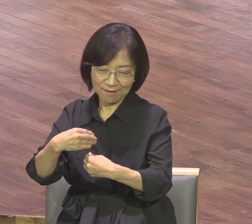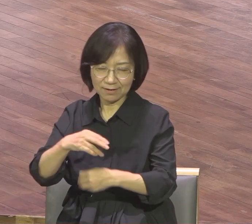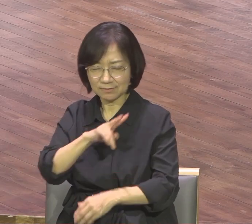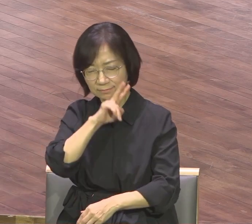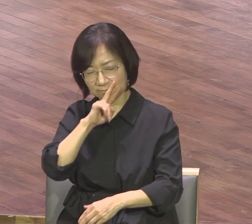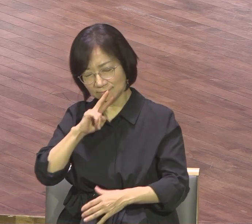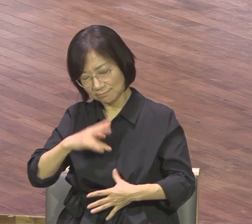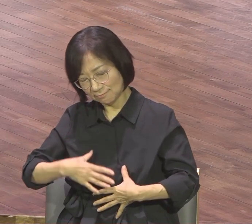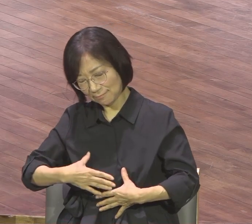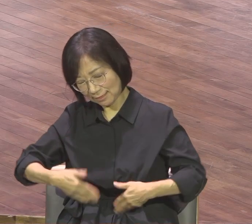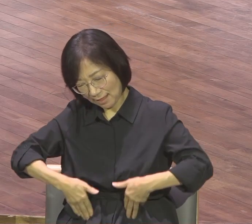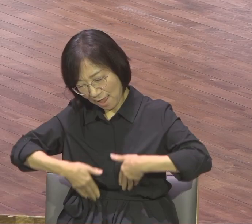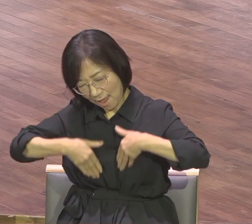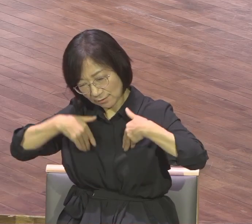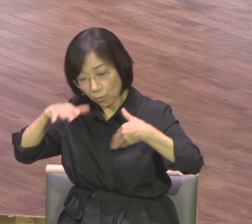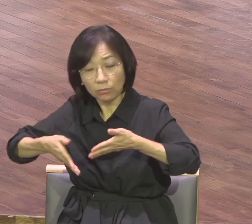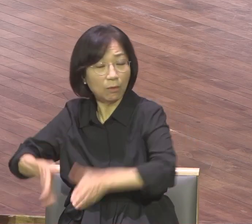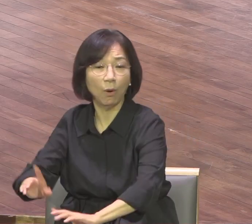마구간에서